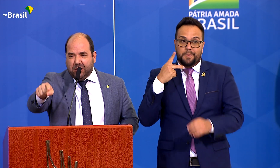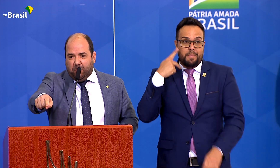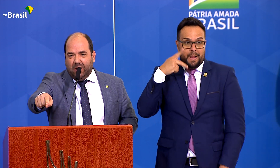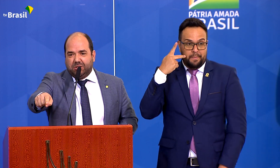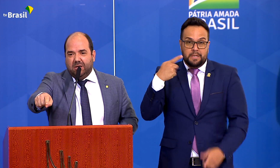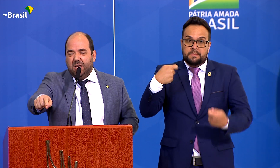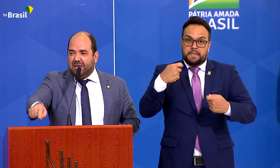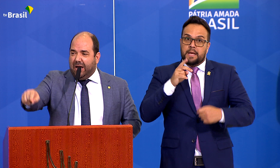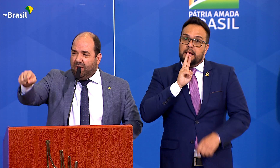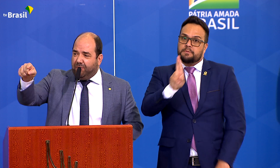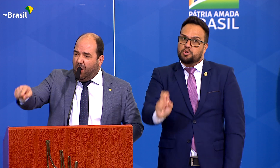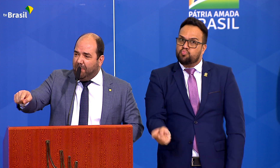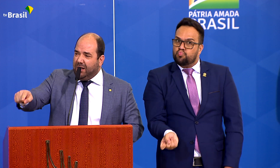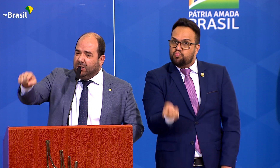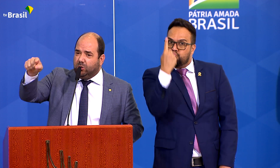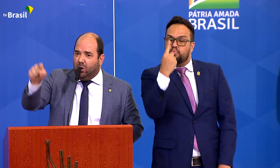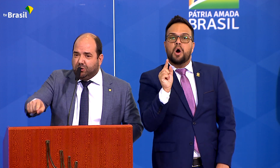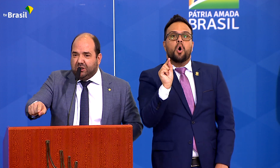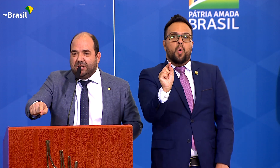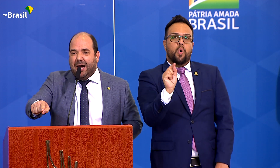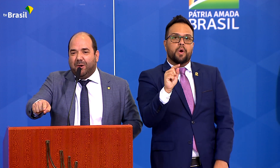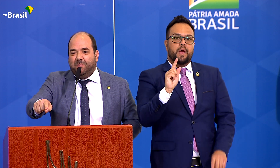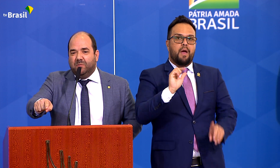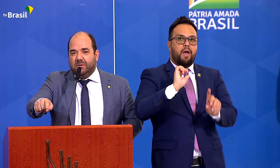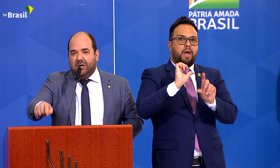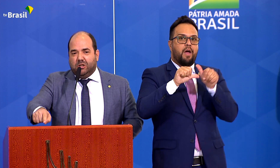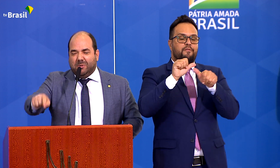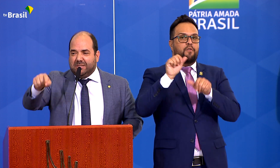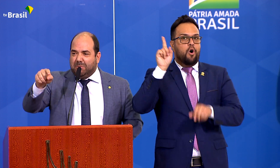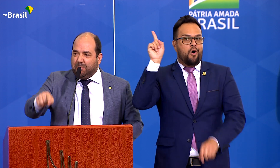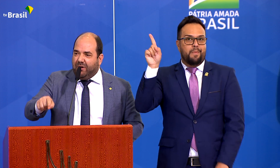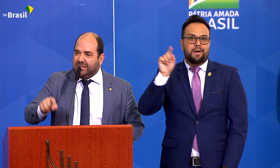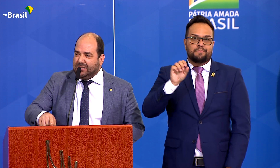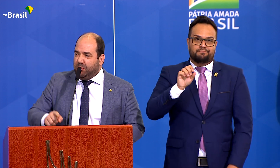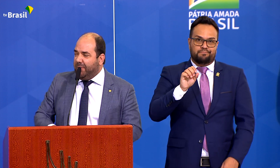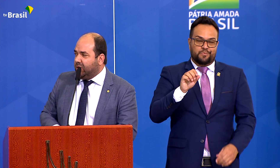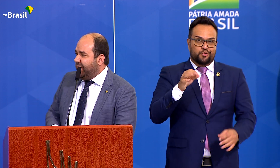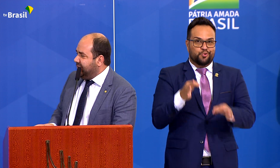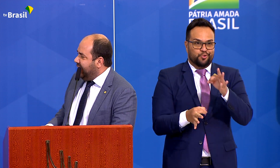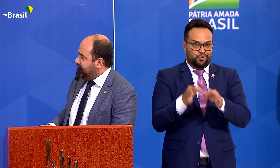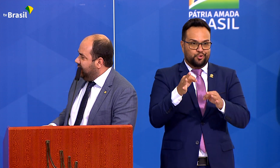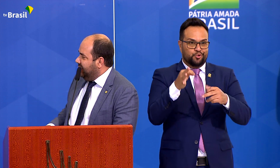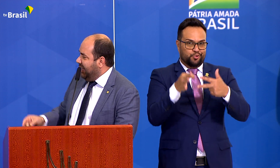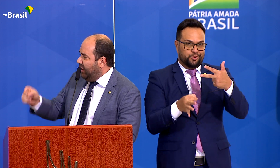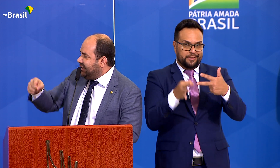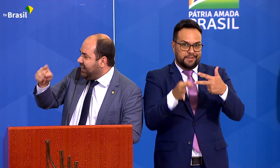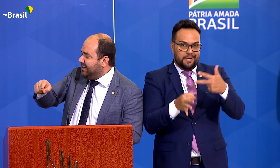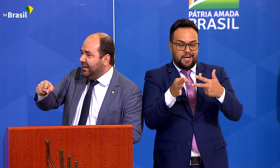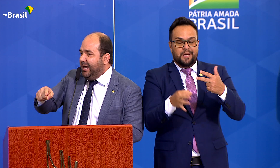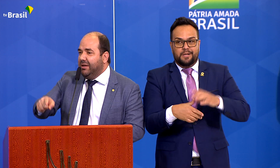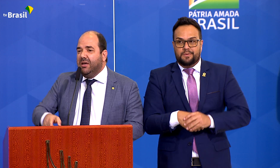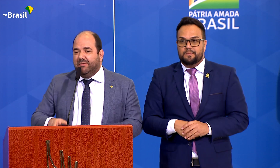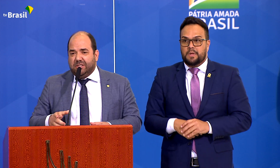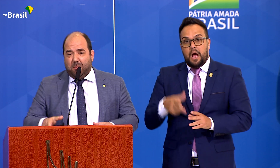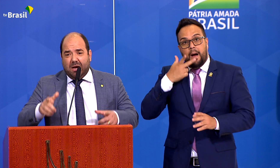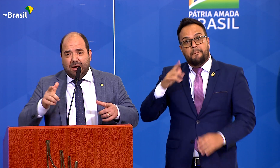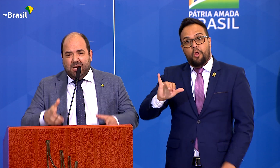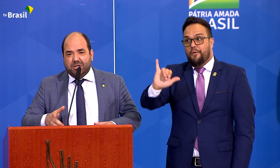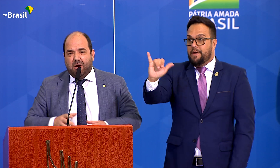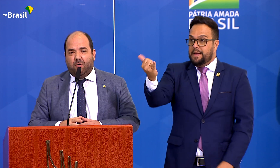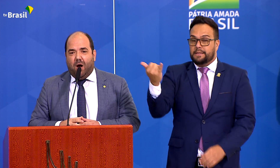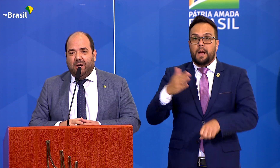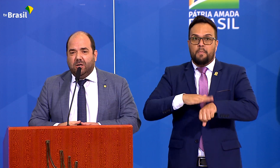precisamos dar uma resposta que a reforma do Judiciário nós precisamos aproveitar esse momento Presidente na nossa casa lá